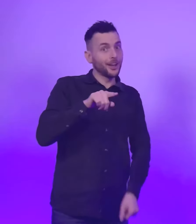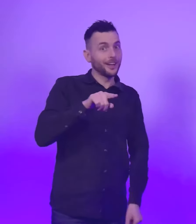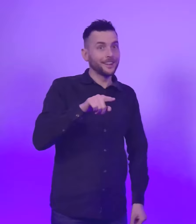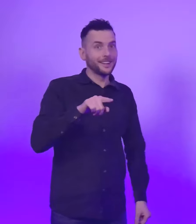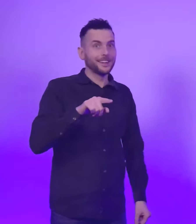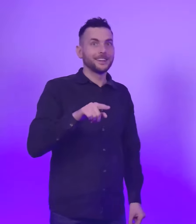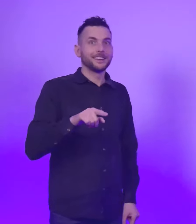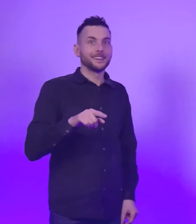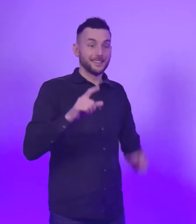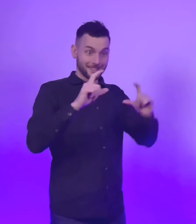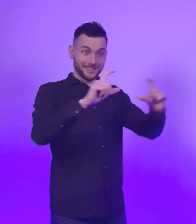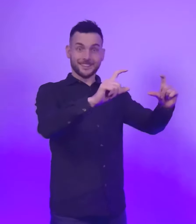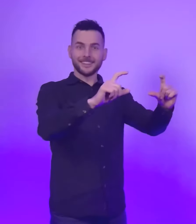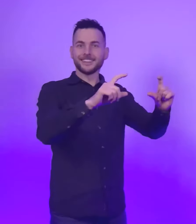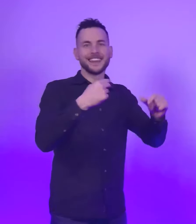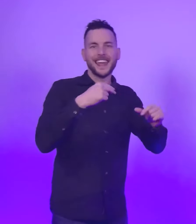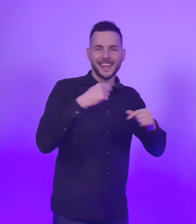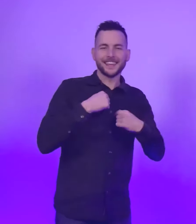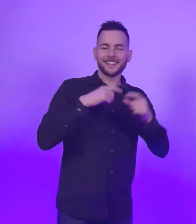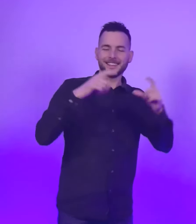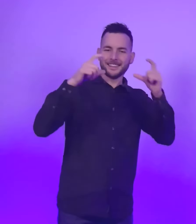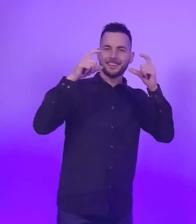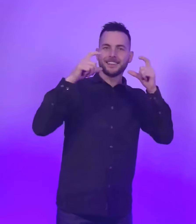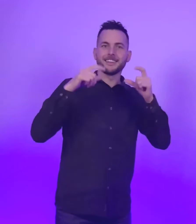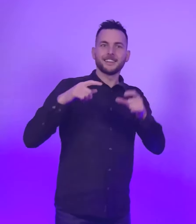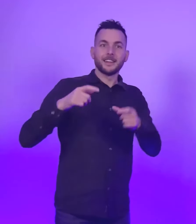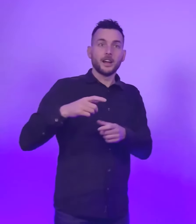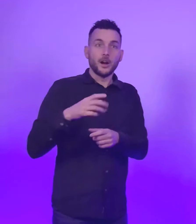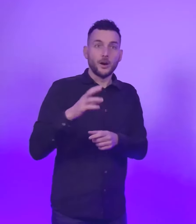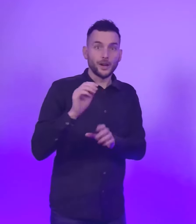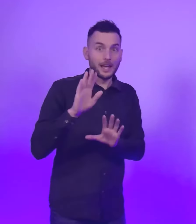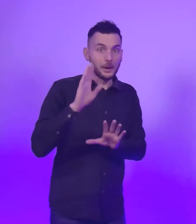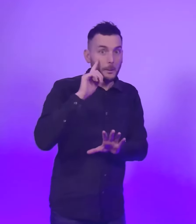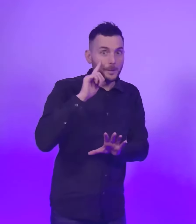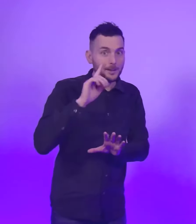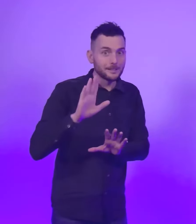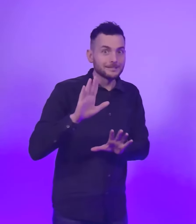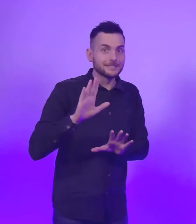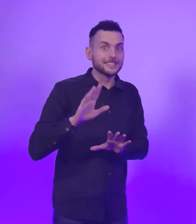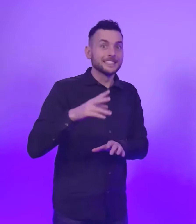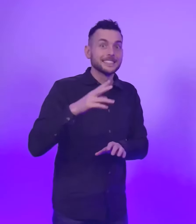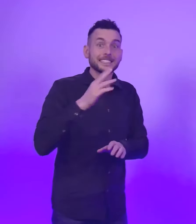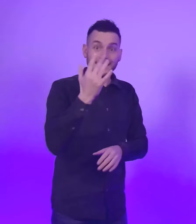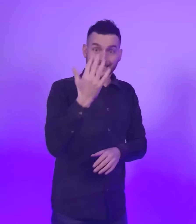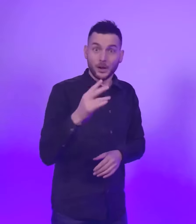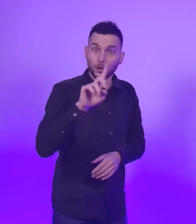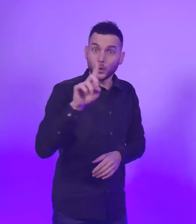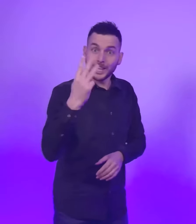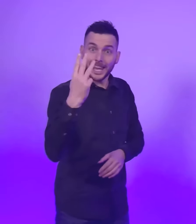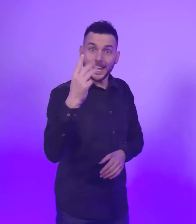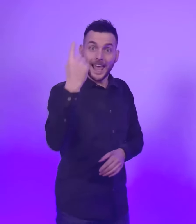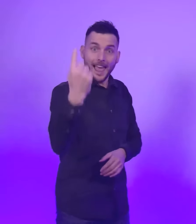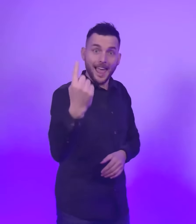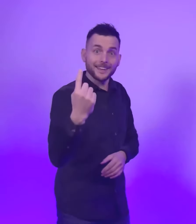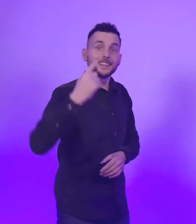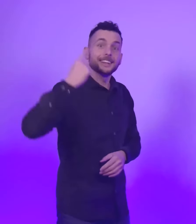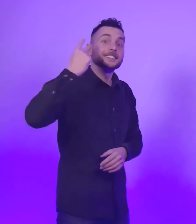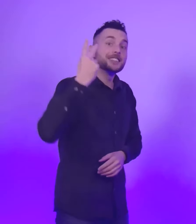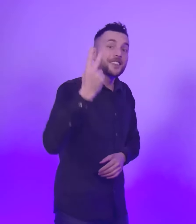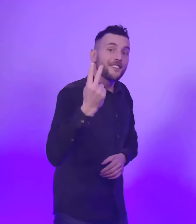even uitkijken. Kids, kijk uit hoor. Olly kan best wel een beetje... Komt die kids? Tel jij tot 3? Ja, tellen jullie mee?